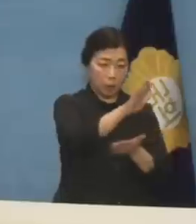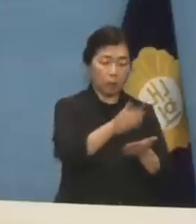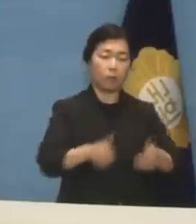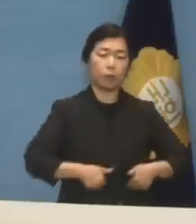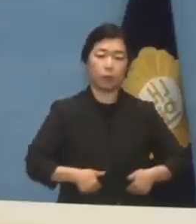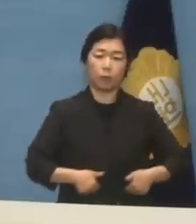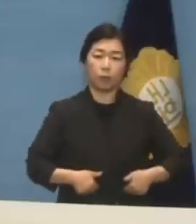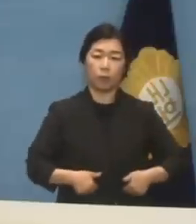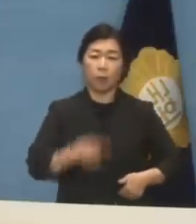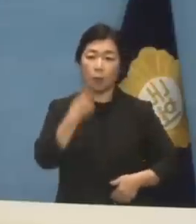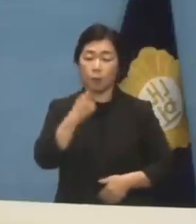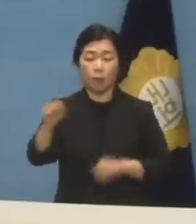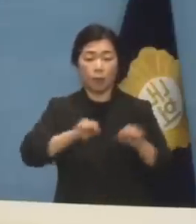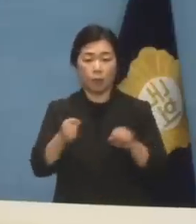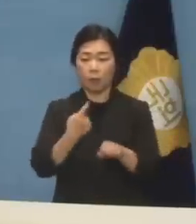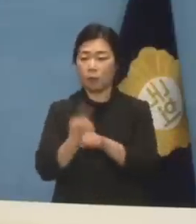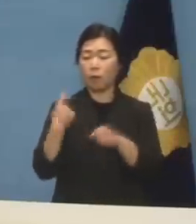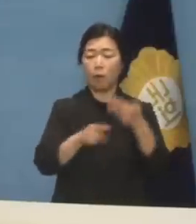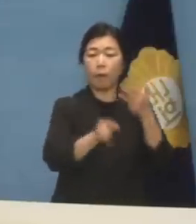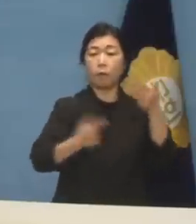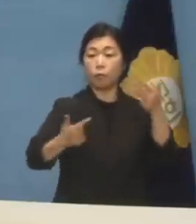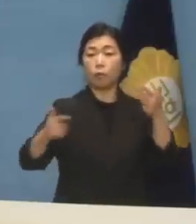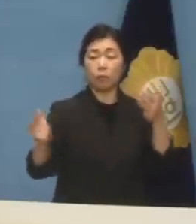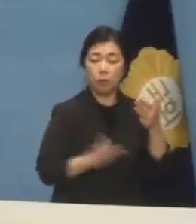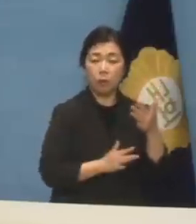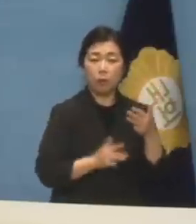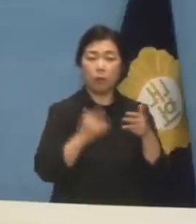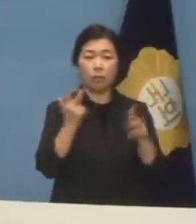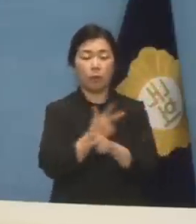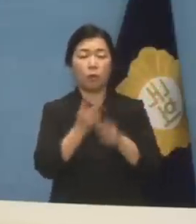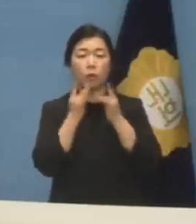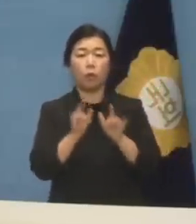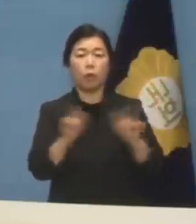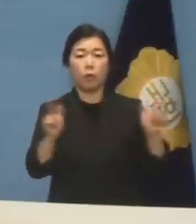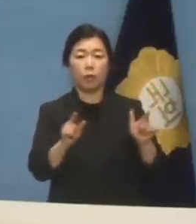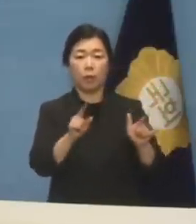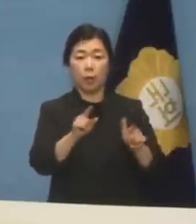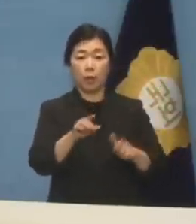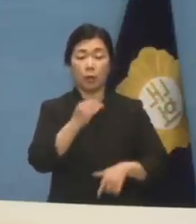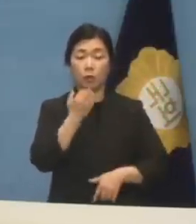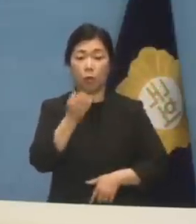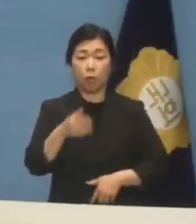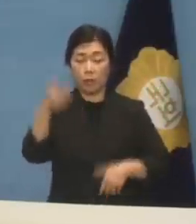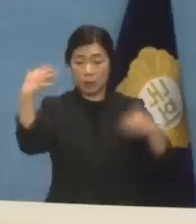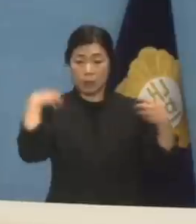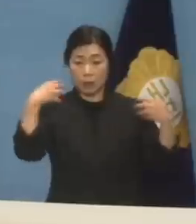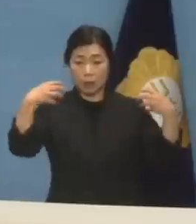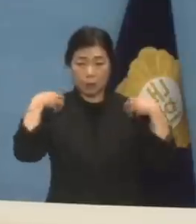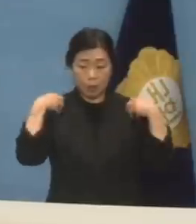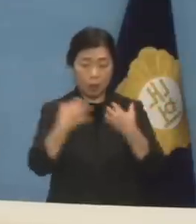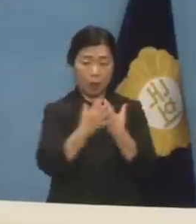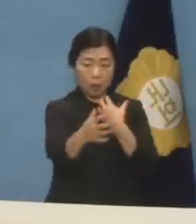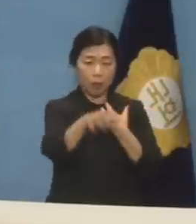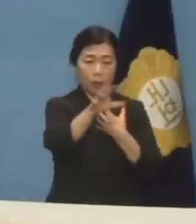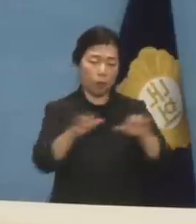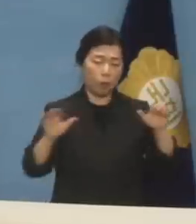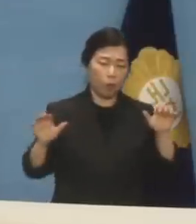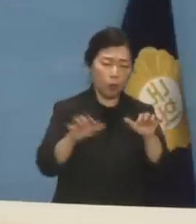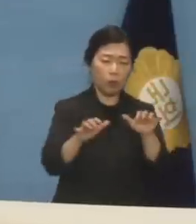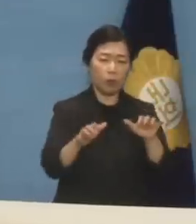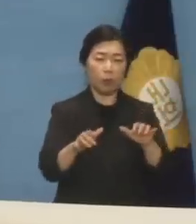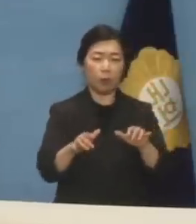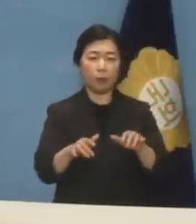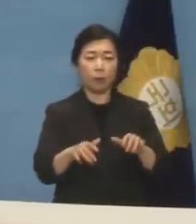촛불 행동은 작년 8월 6일부터 매주 토요일 시청역 앞 대로에 모여서 윤석열 퇴진 김건희 특검